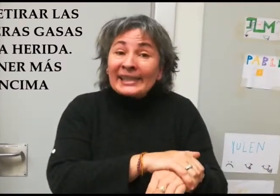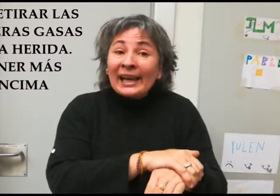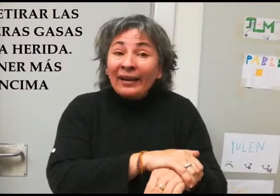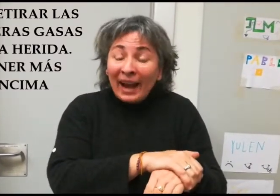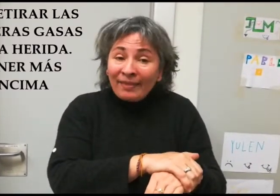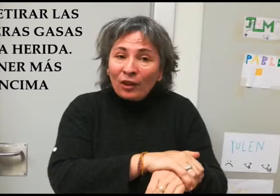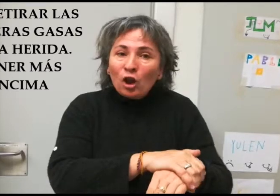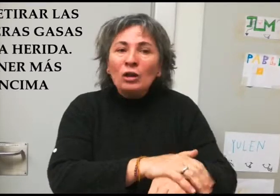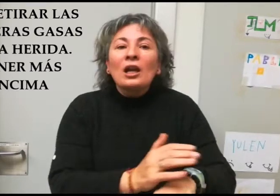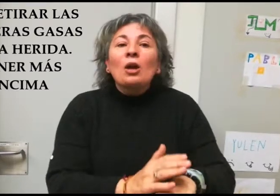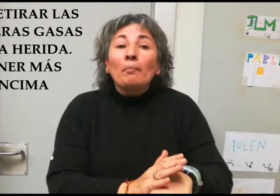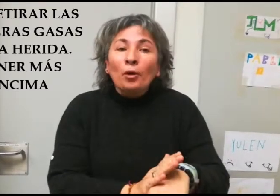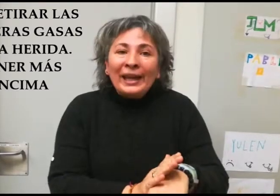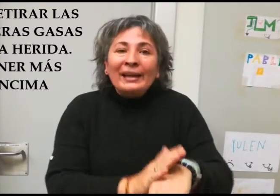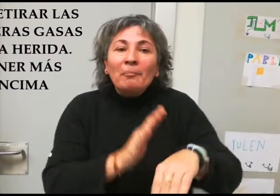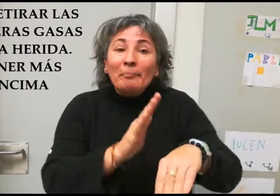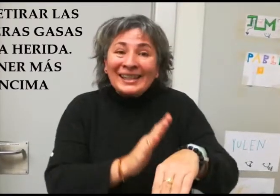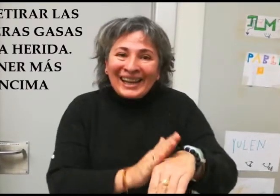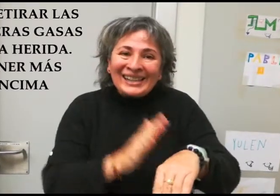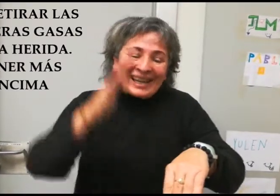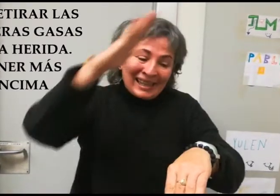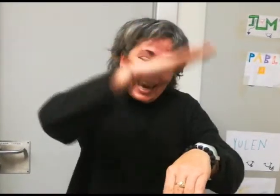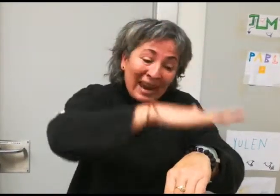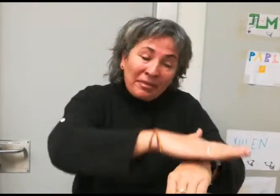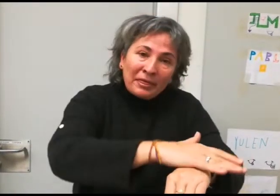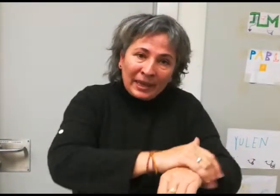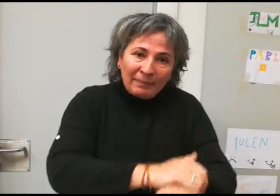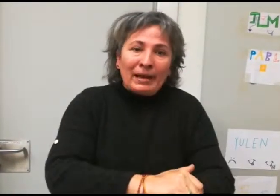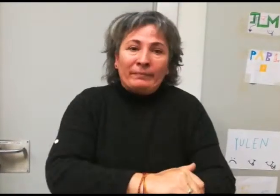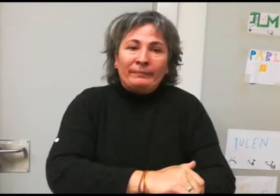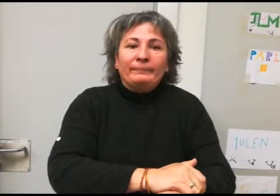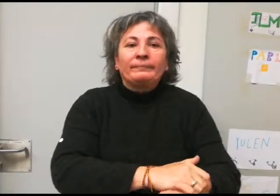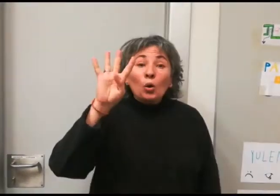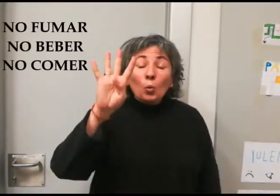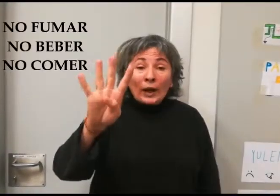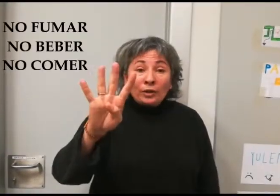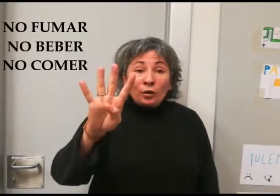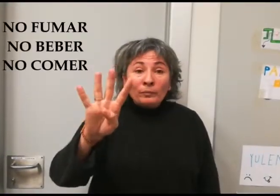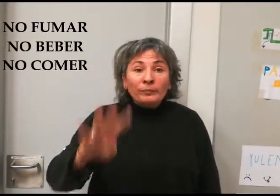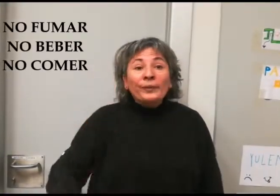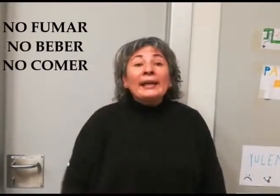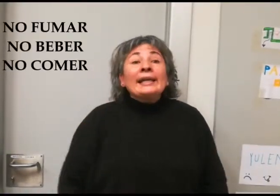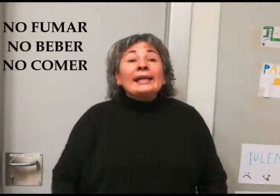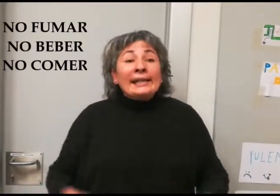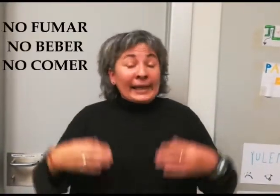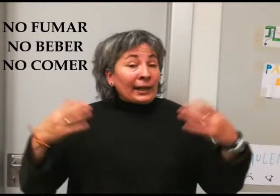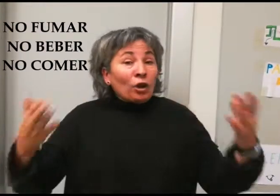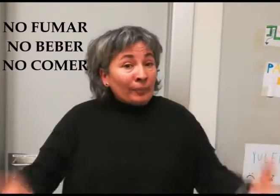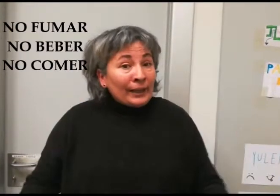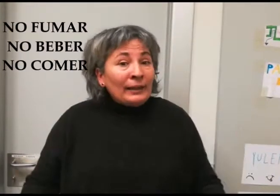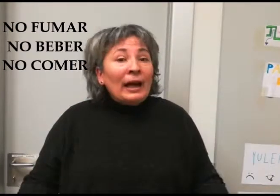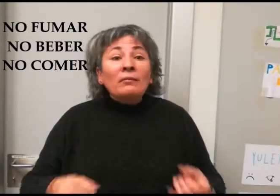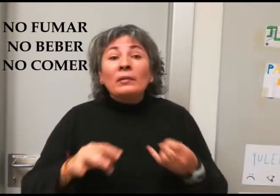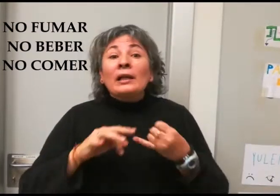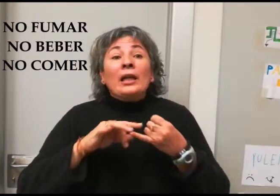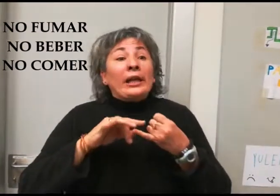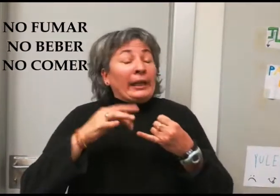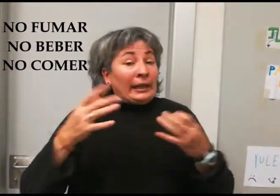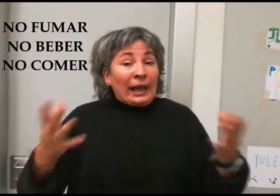sangrando, poner más gasas encima. 4. Se recomienda que la